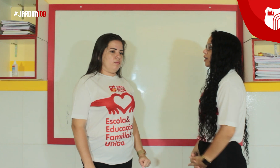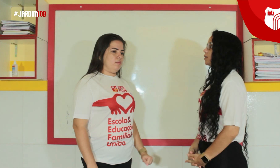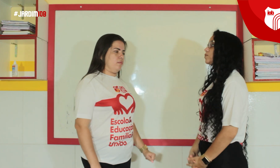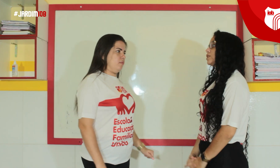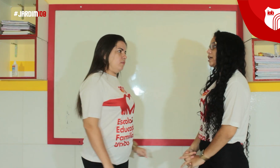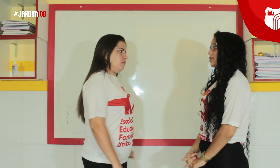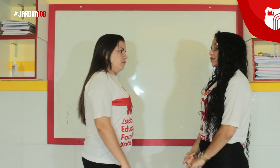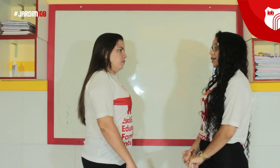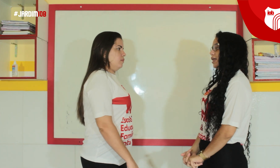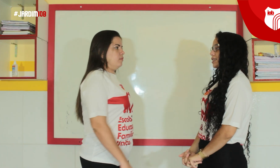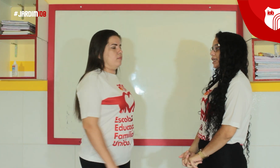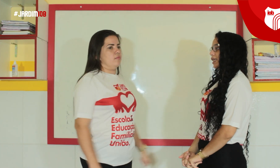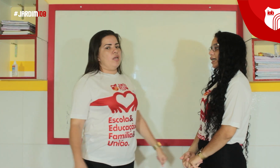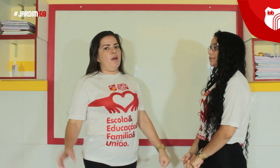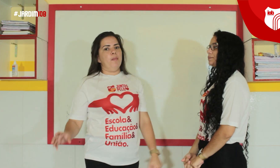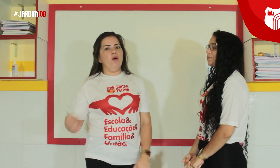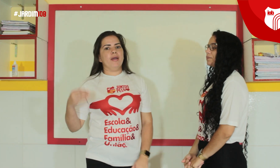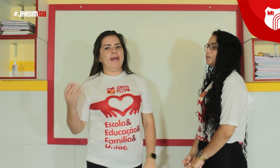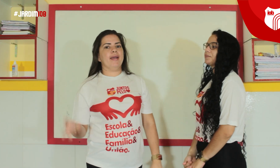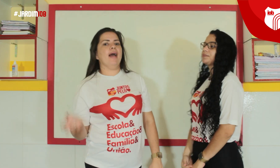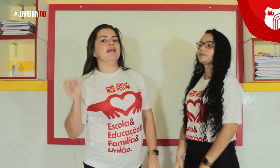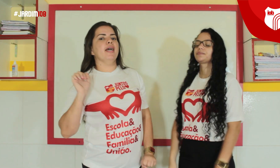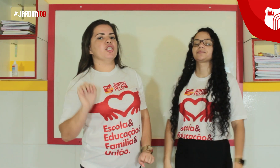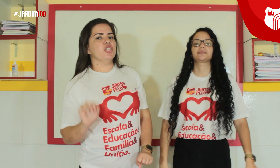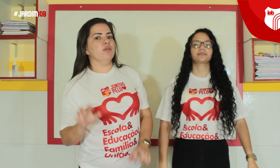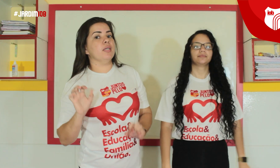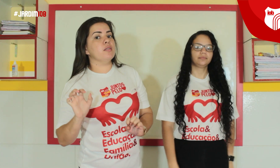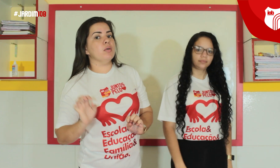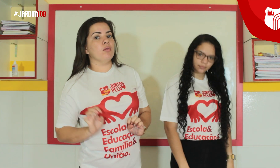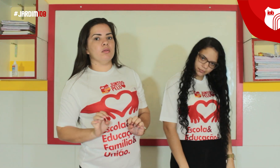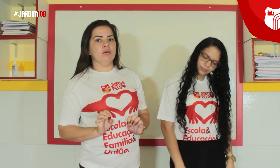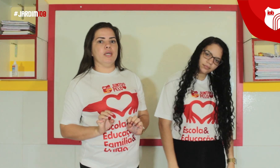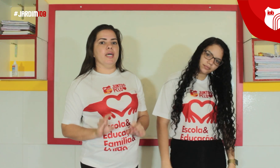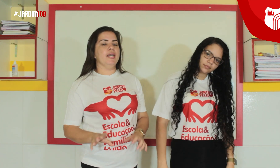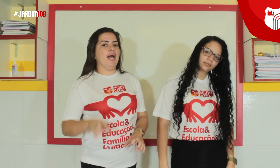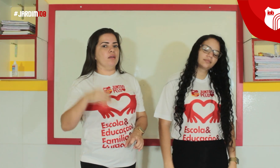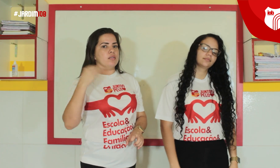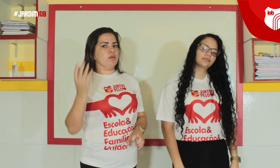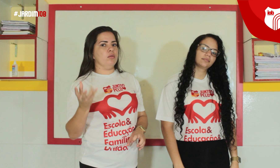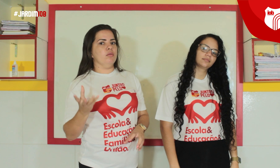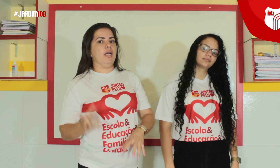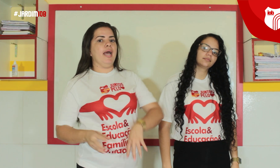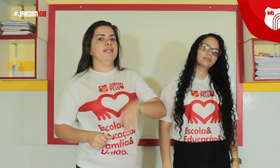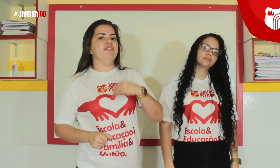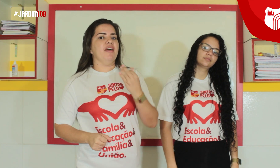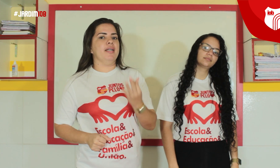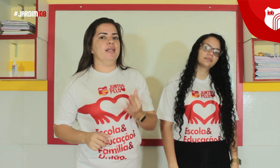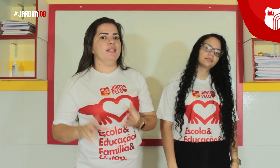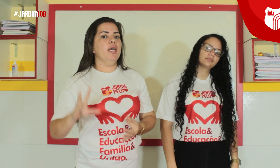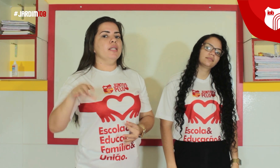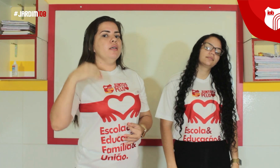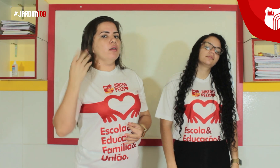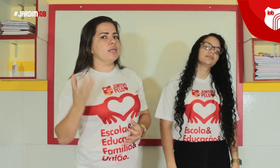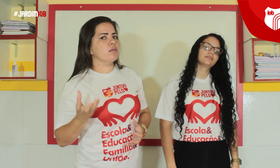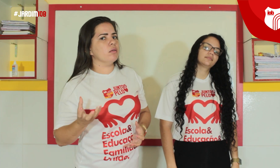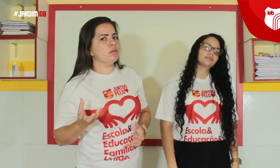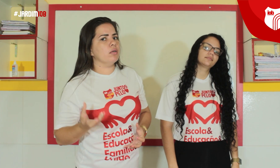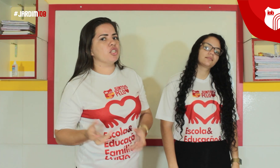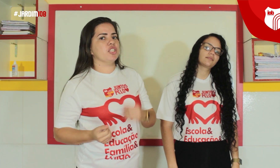entendamos isso, Tia Tarcida? Porque cada região tem sua cultura e a nossa cultura é diferente de outras culturas